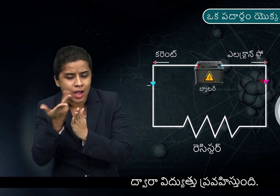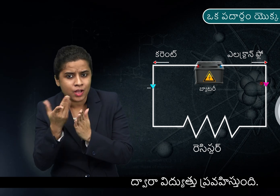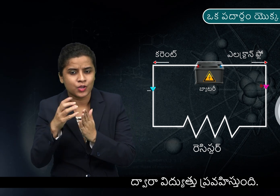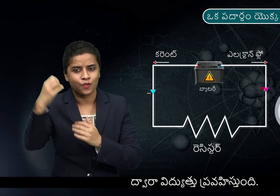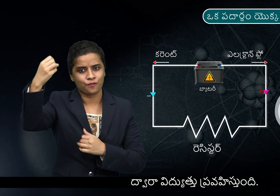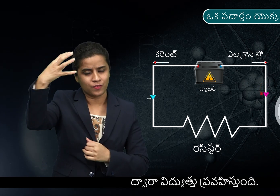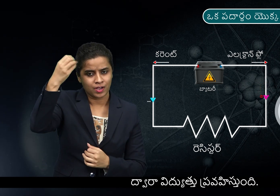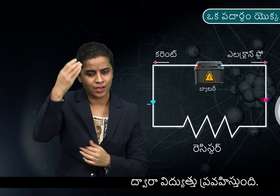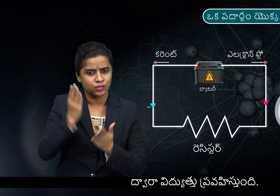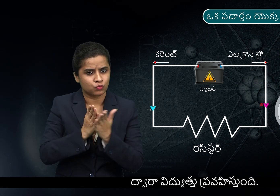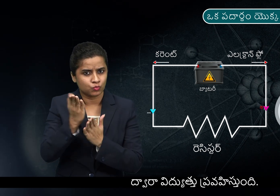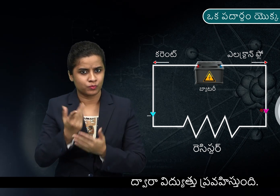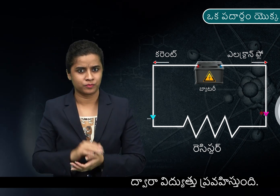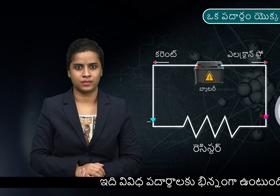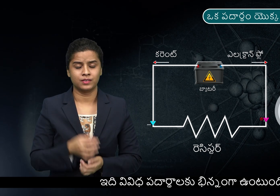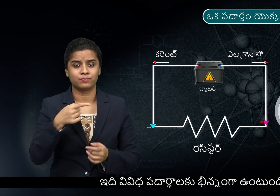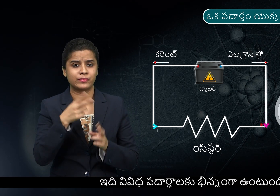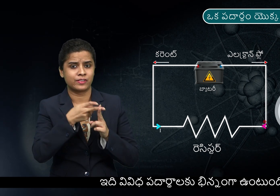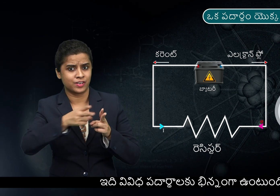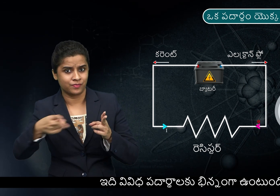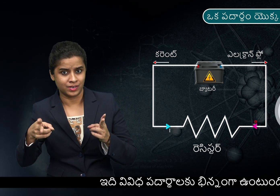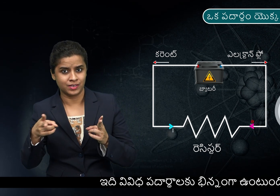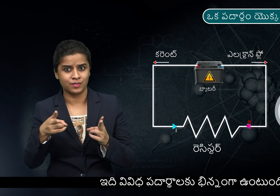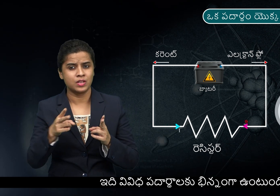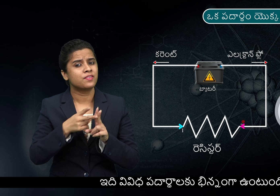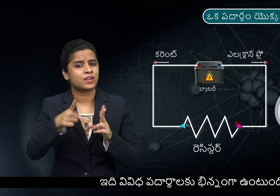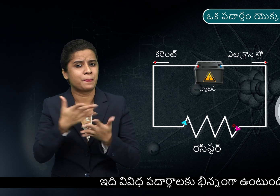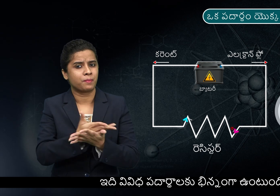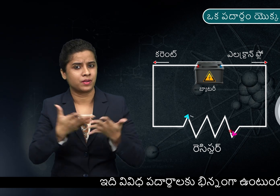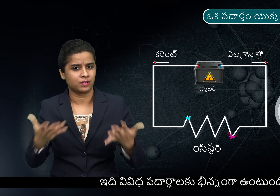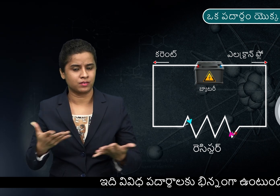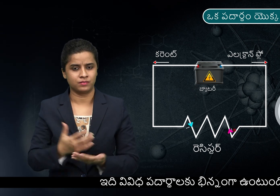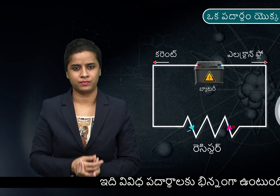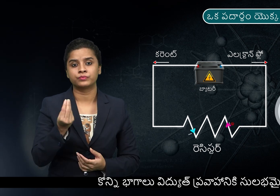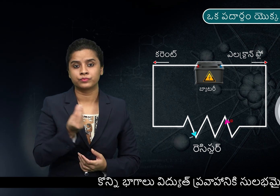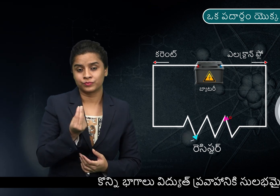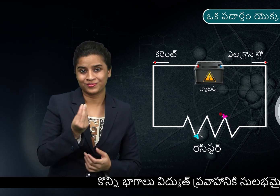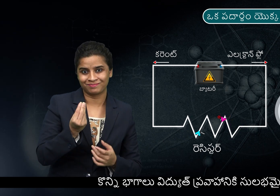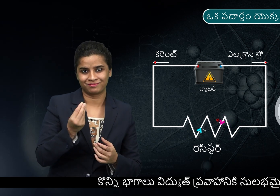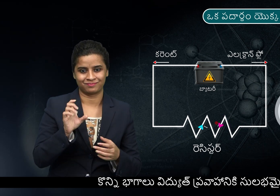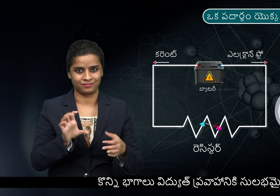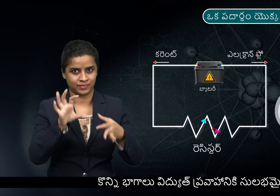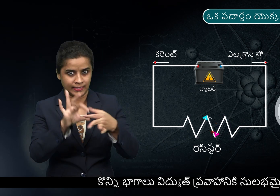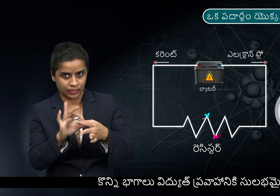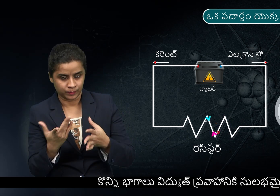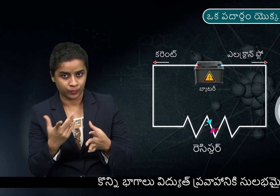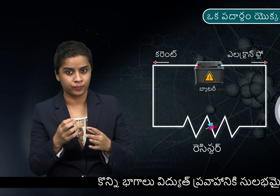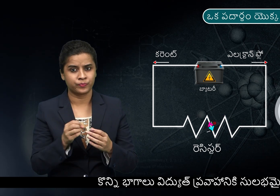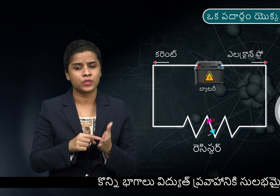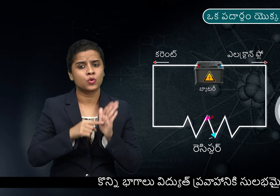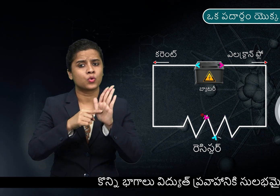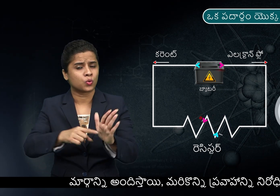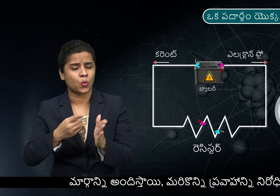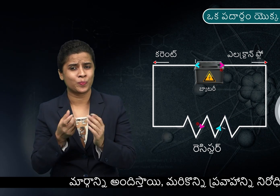ద్వారా విద్యుత్ ప్రవహిస్తుంది. ఇది వివిధ పదార్థాలకు భిన్నంగా ఉంటుంది. కొన్ని భాగాలు విద్యుత్